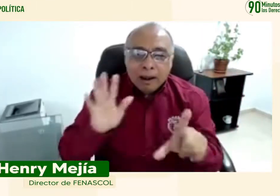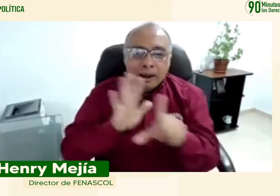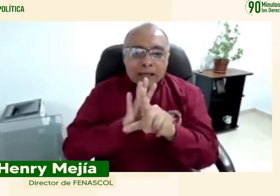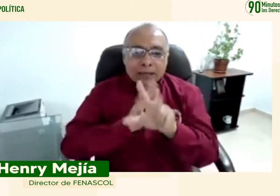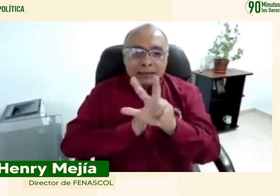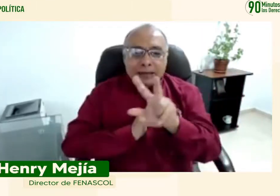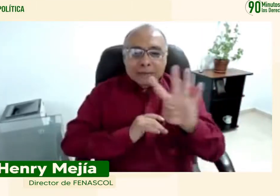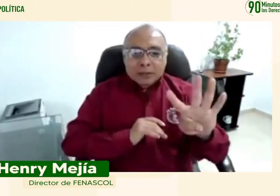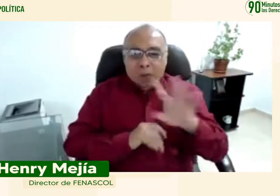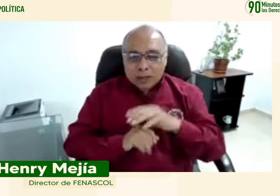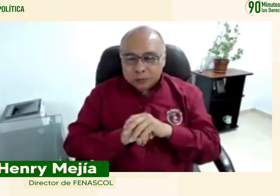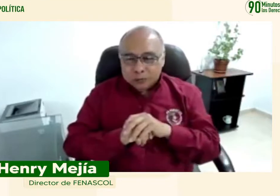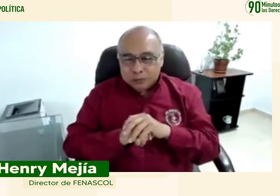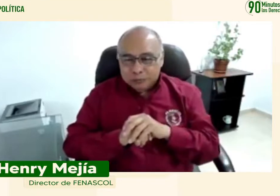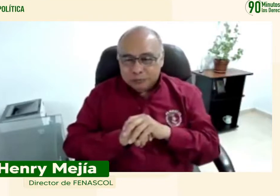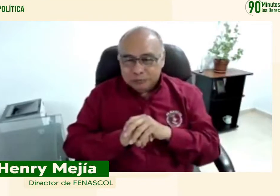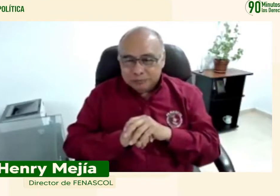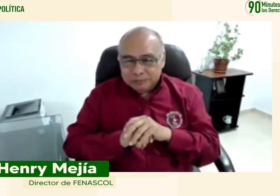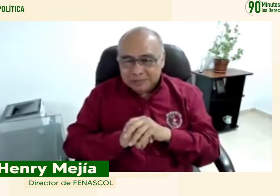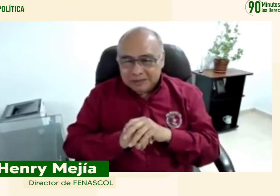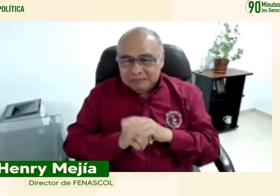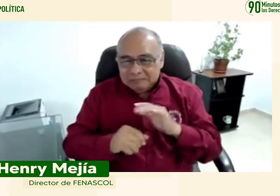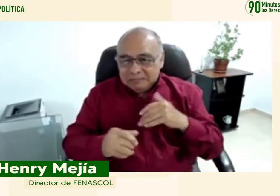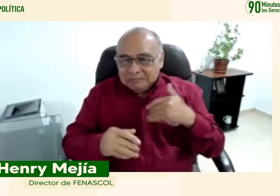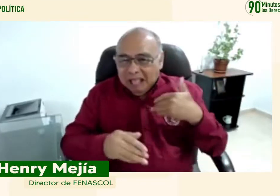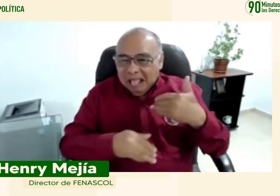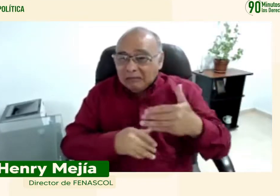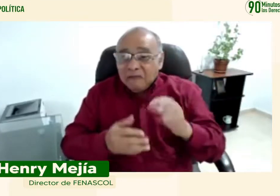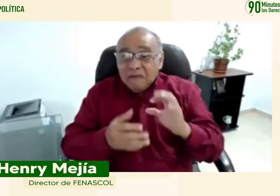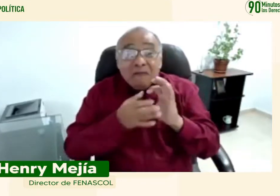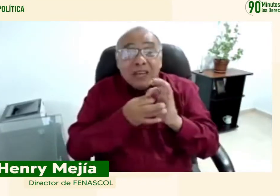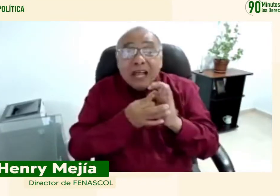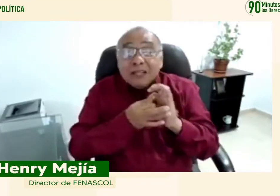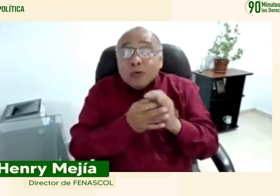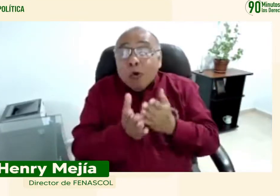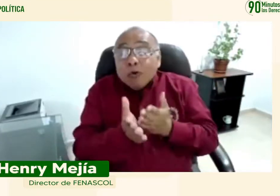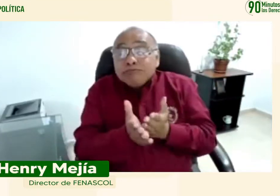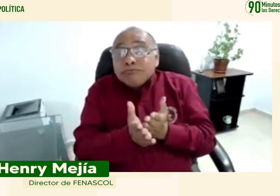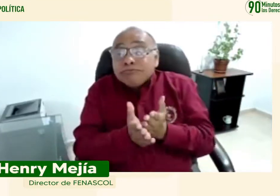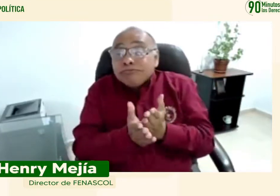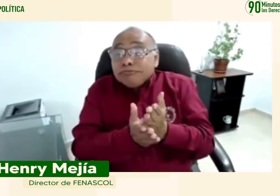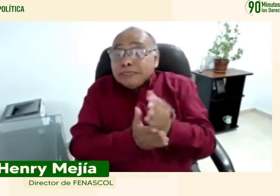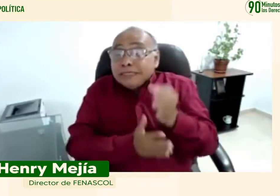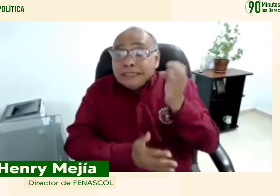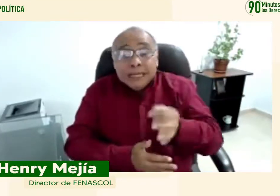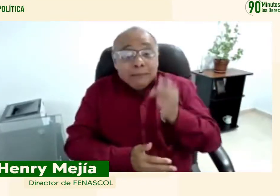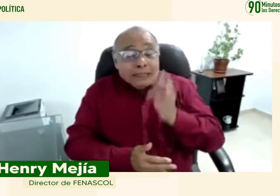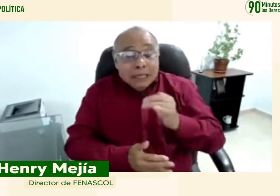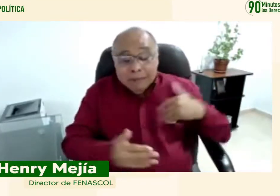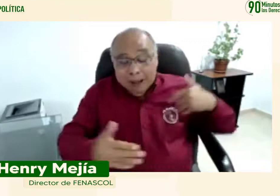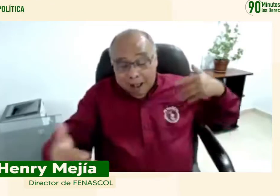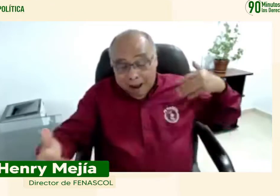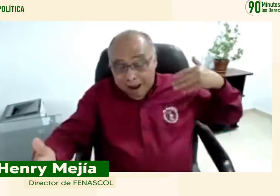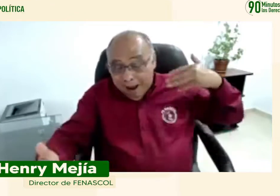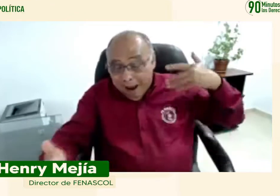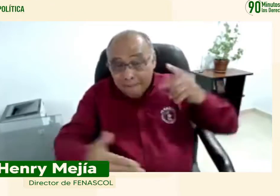y con él se creó la ley 324 ya después final él siguió trabajando